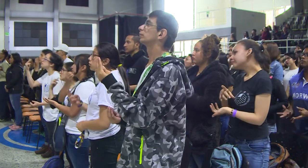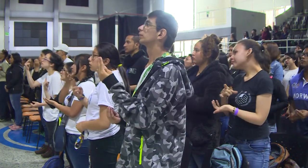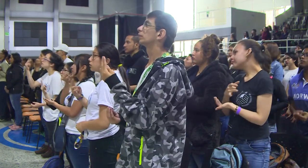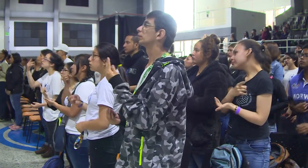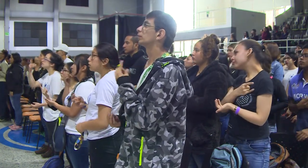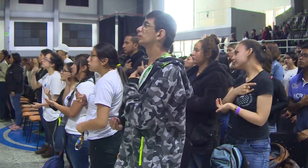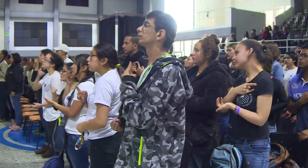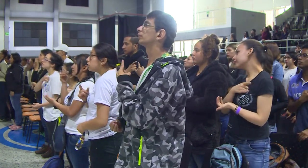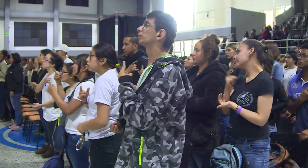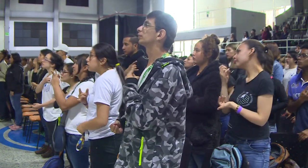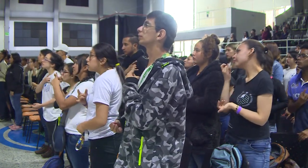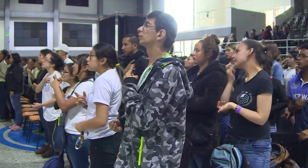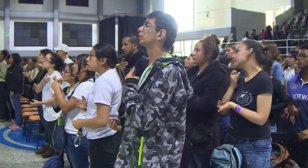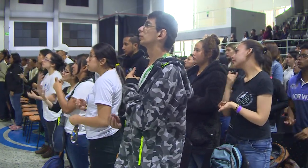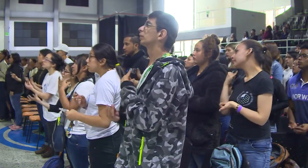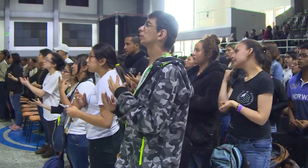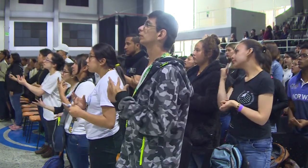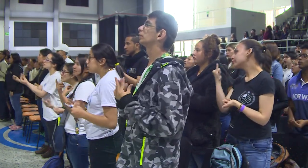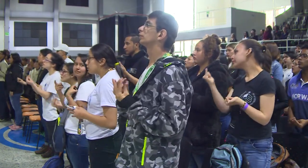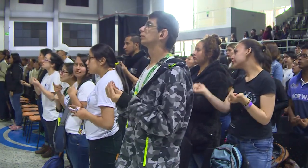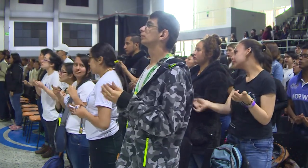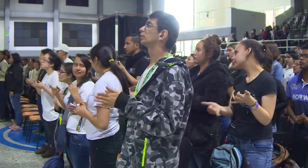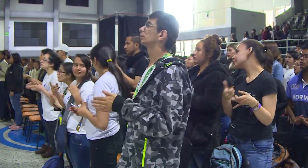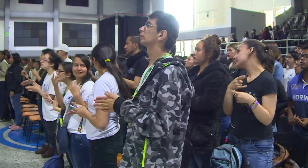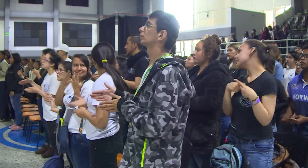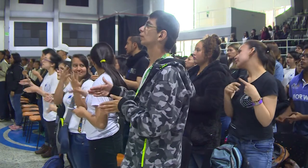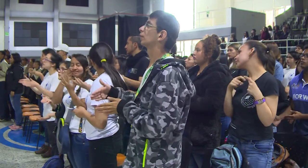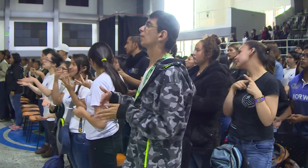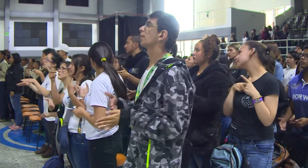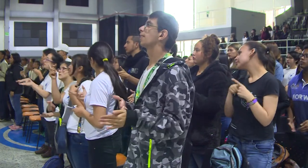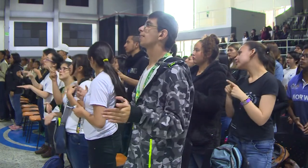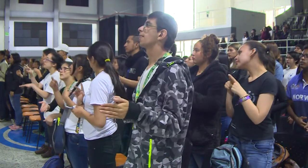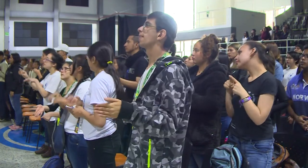flores donde ahora